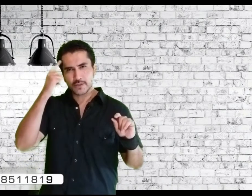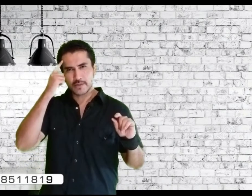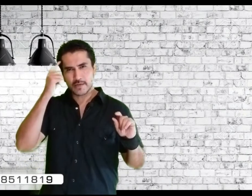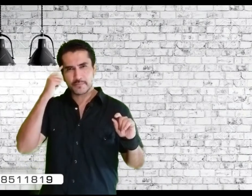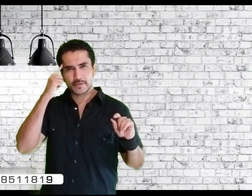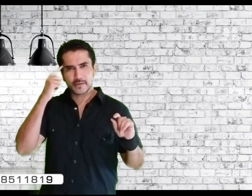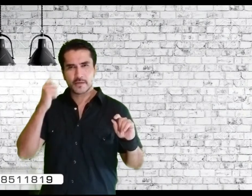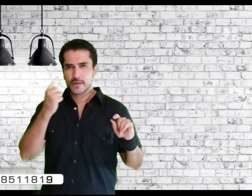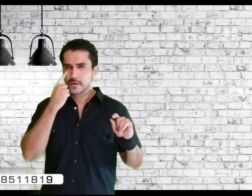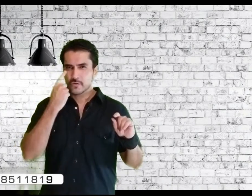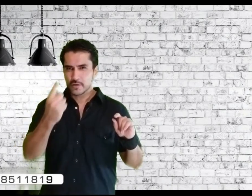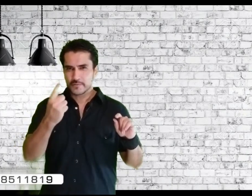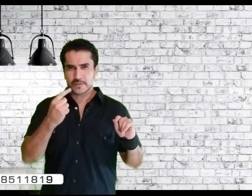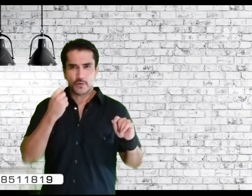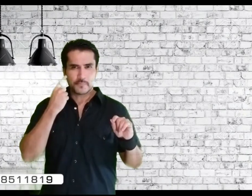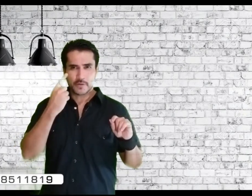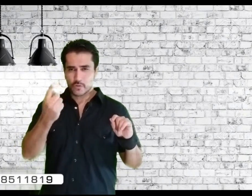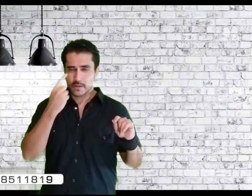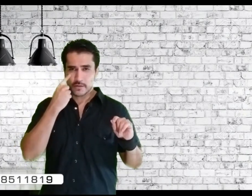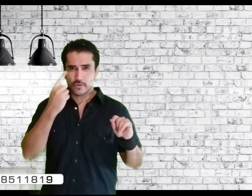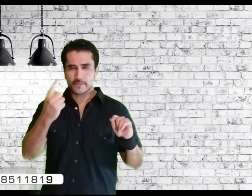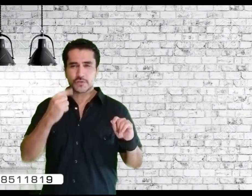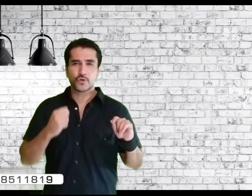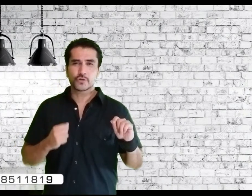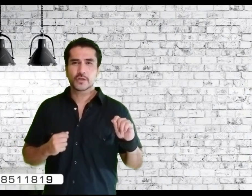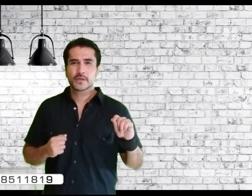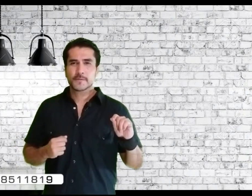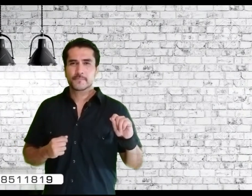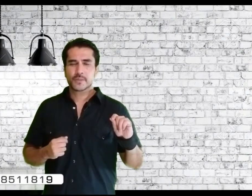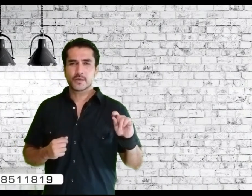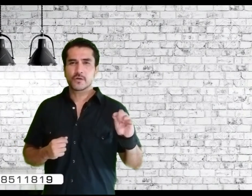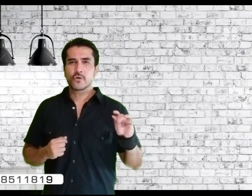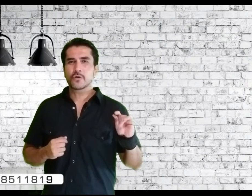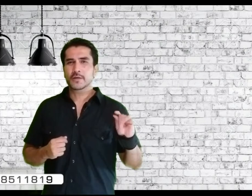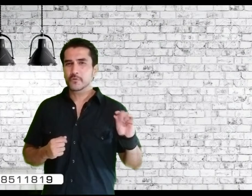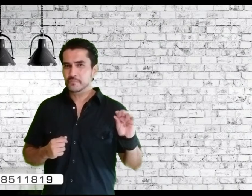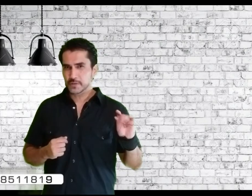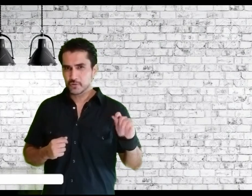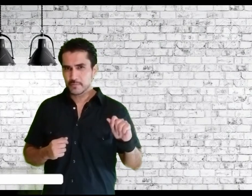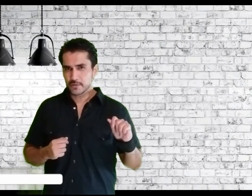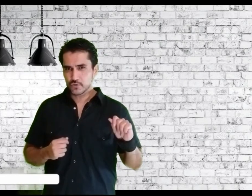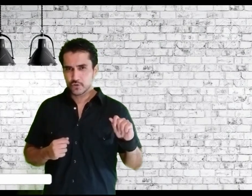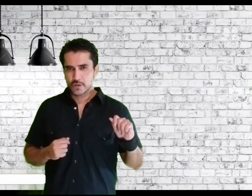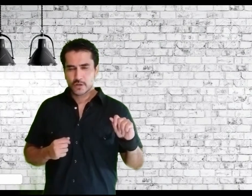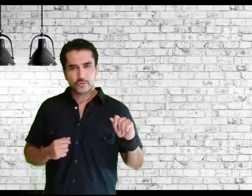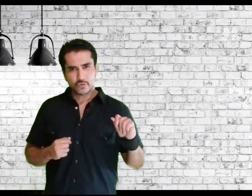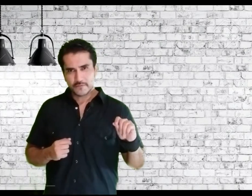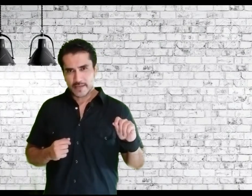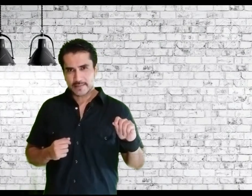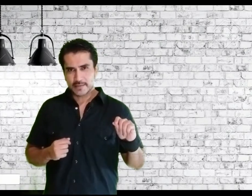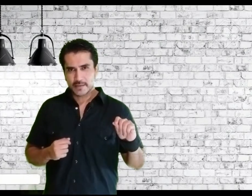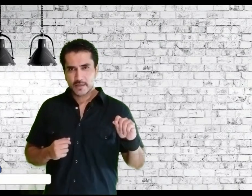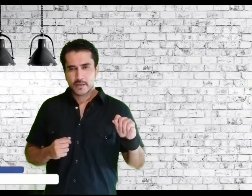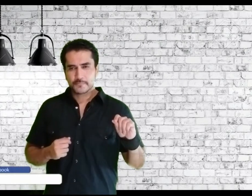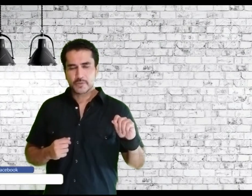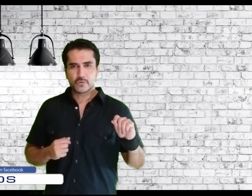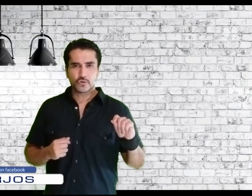conectar la mente con la visión, con la visión y con el movimiento de manos. No es fácil, pero se